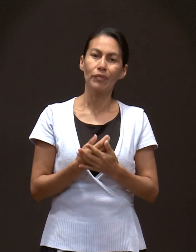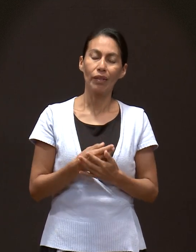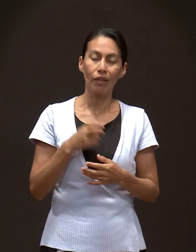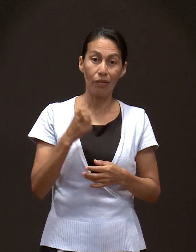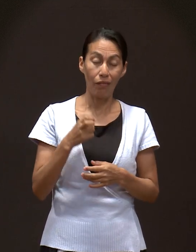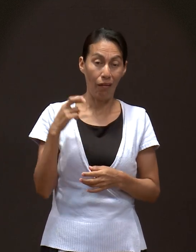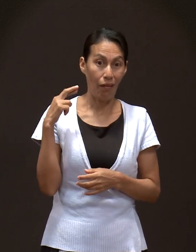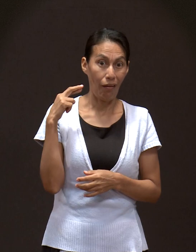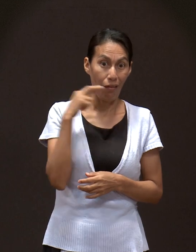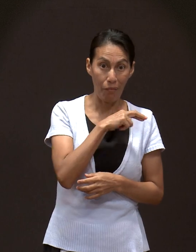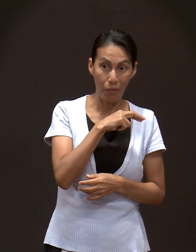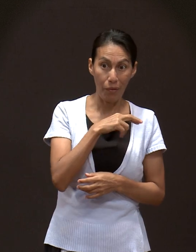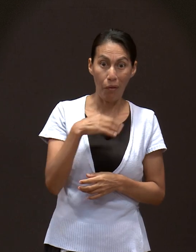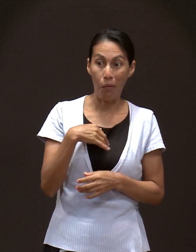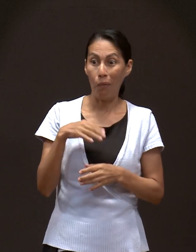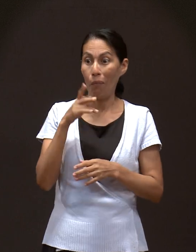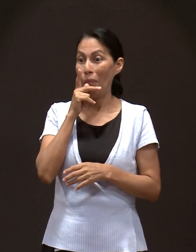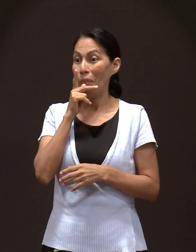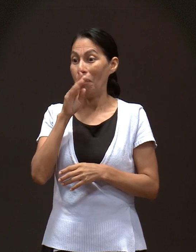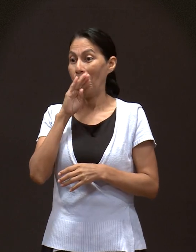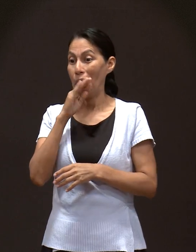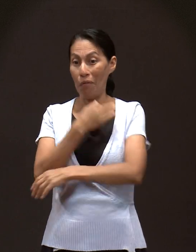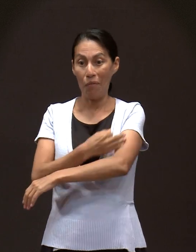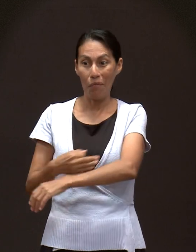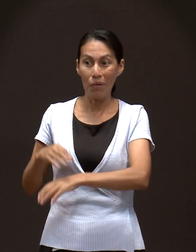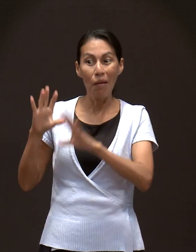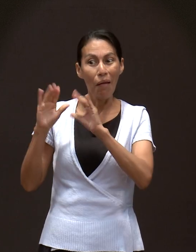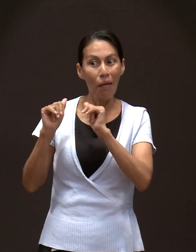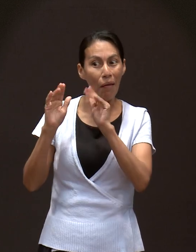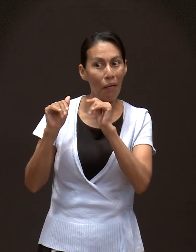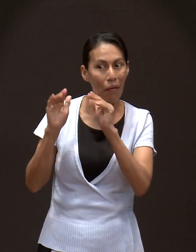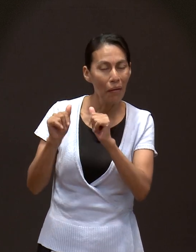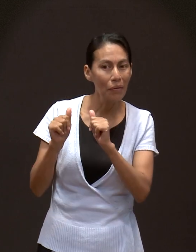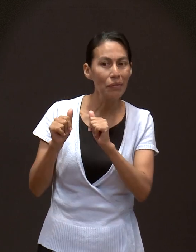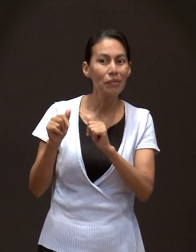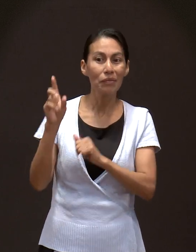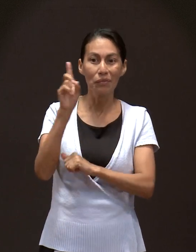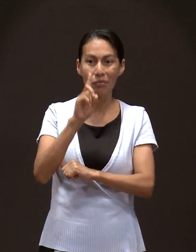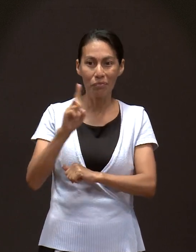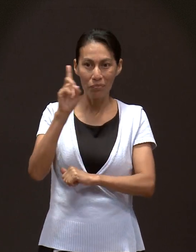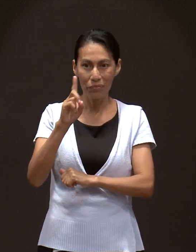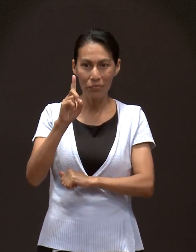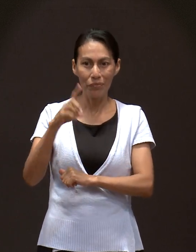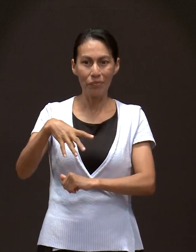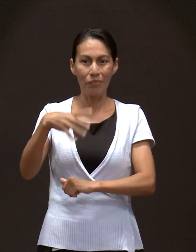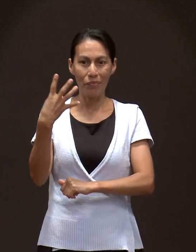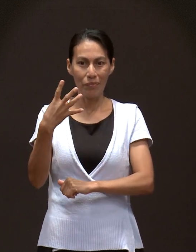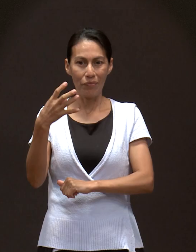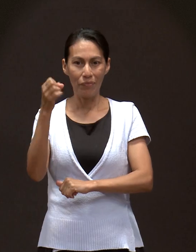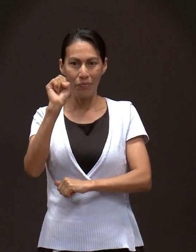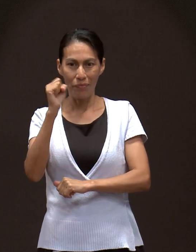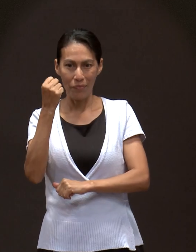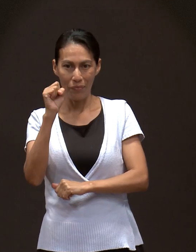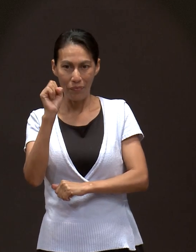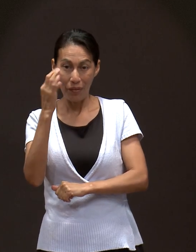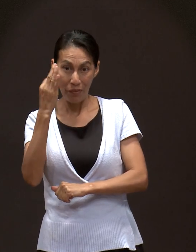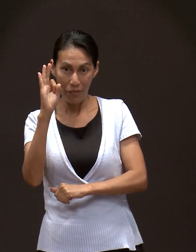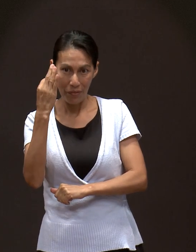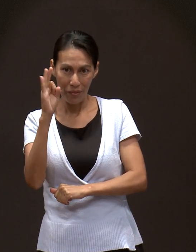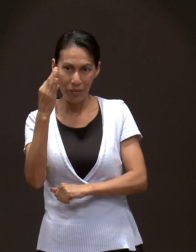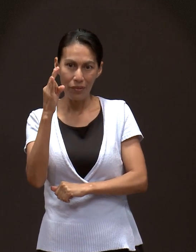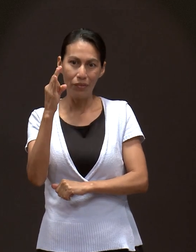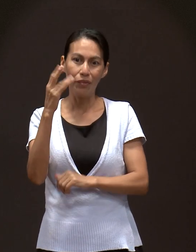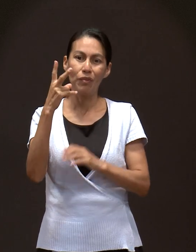Y pues, de un día para otro, me despedí de mis familiares. Y el domingo, 14 de febrero